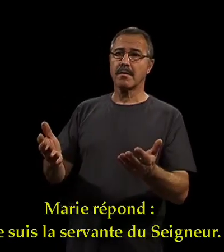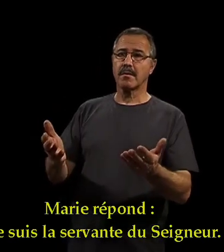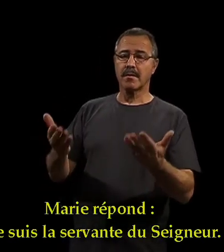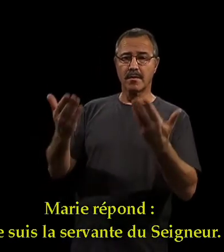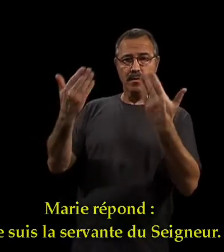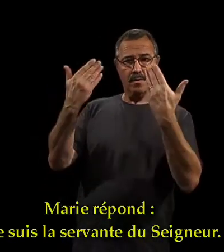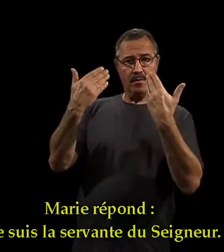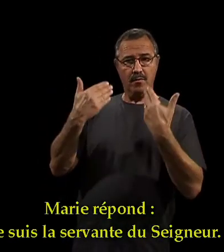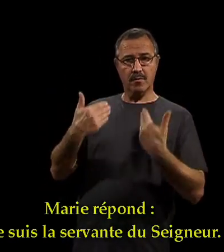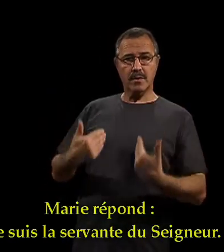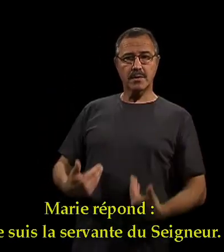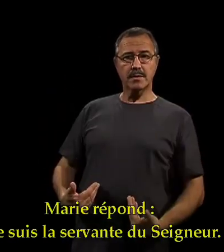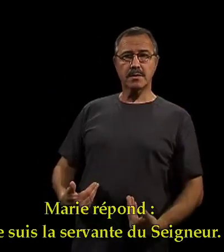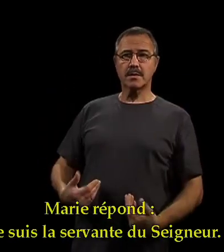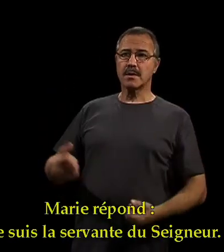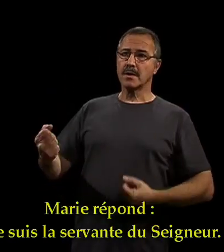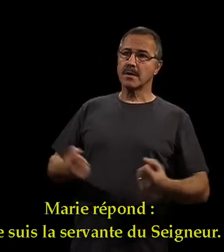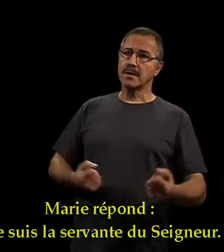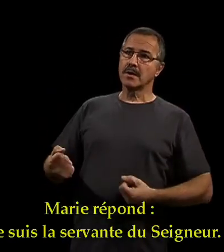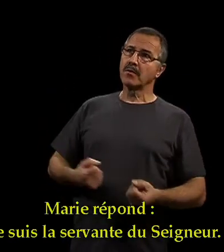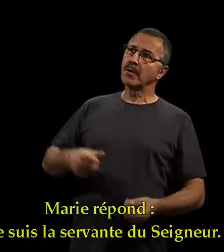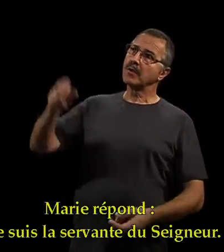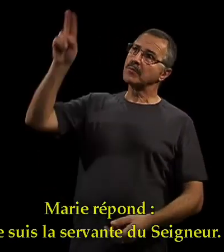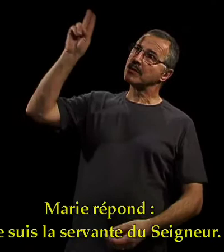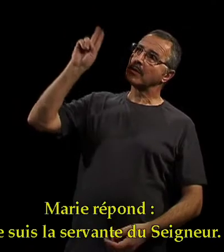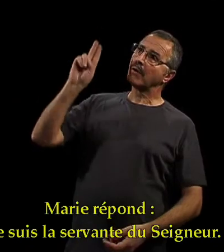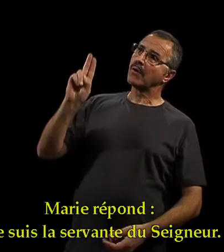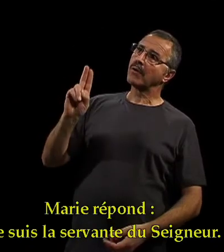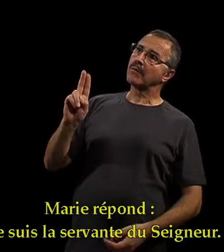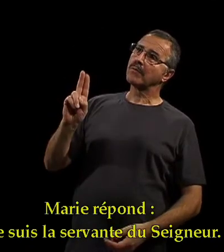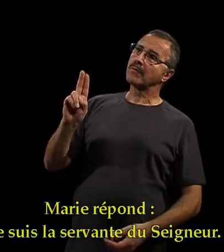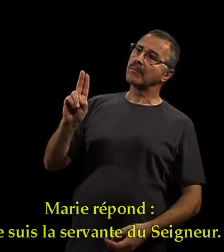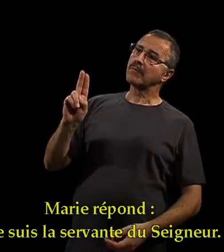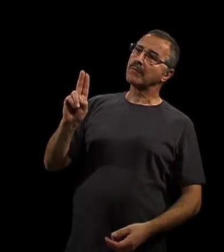Marie répond, je suis la servante du Seigneur.